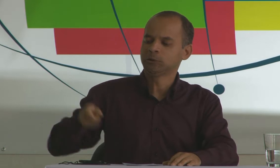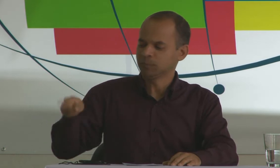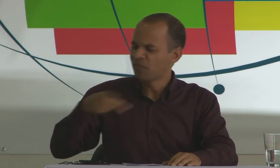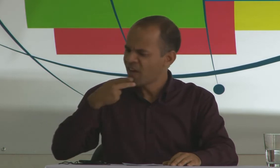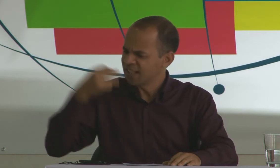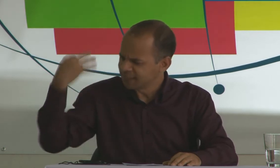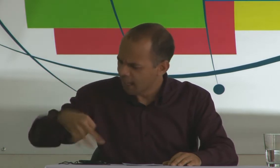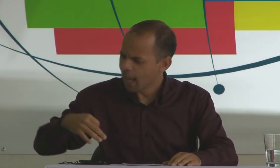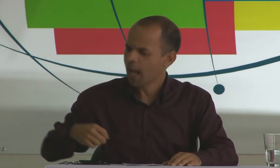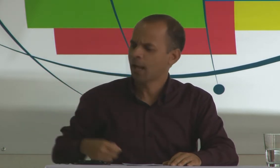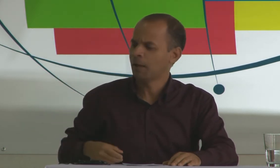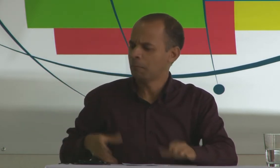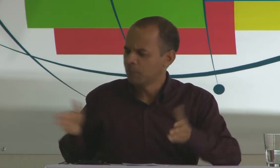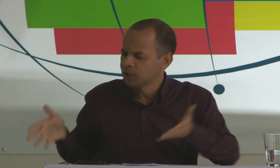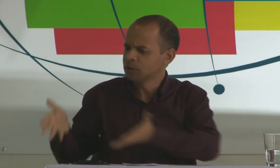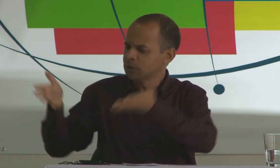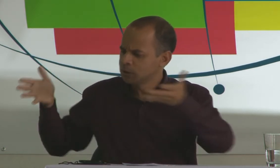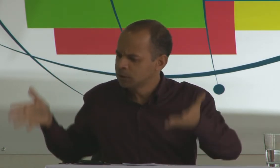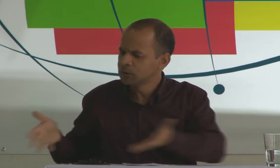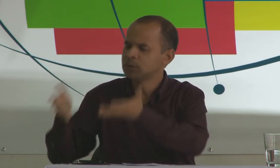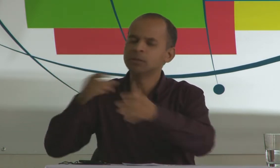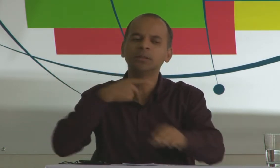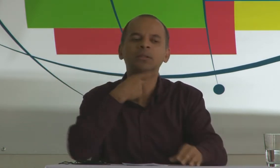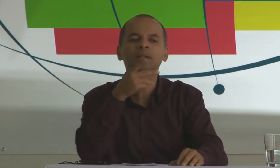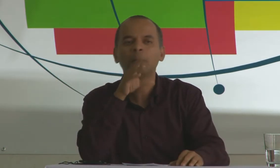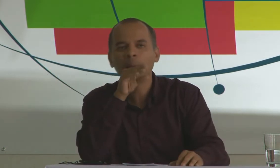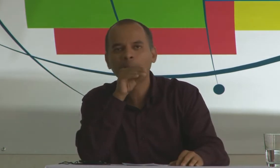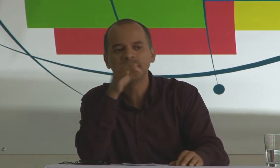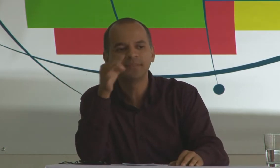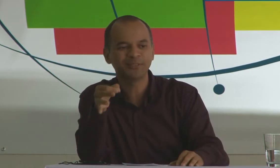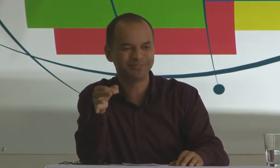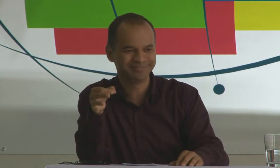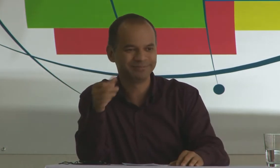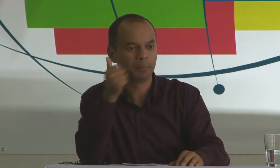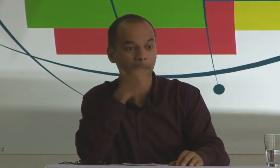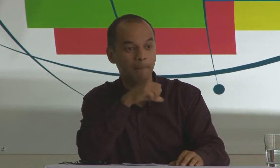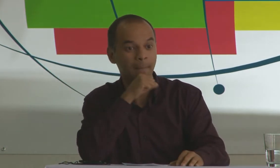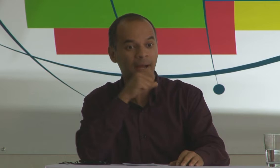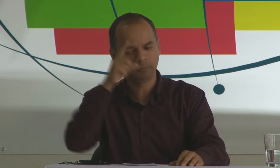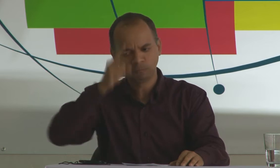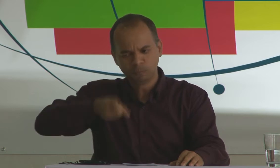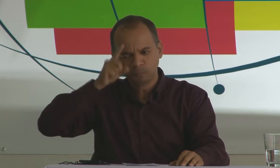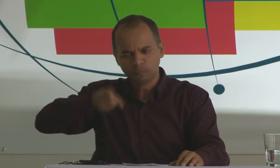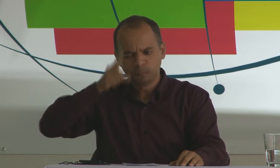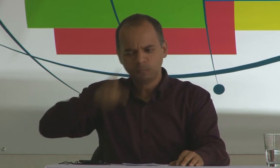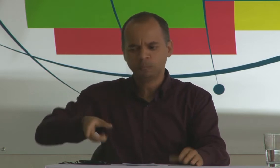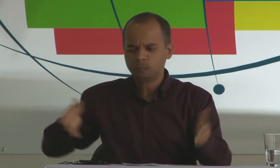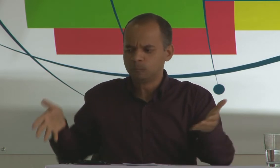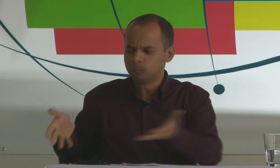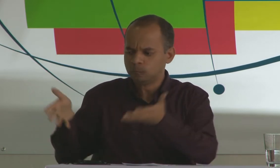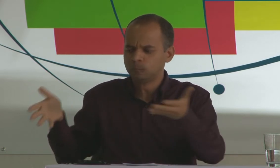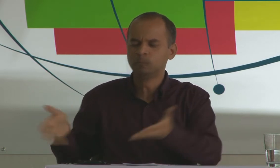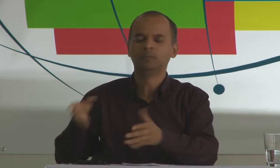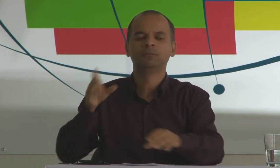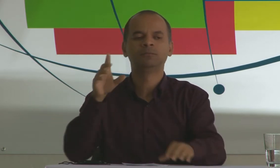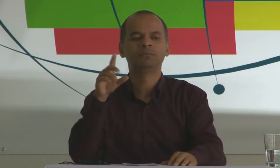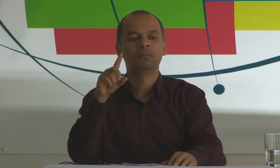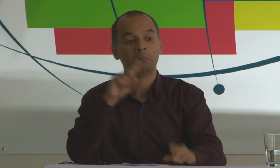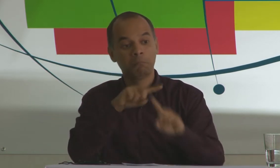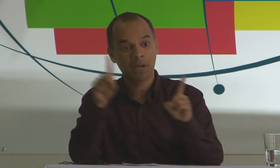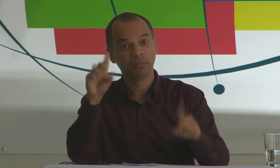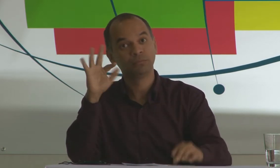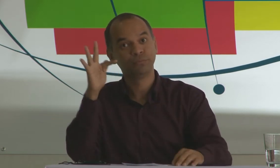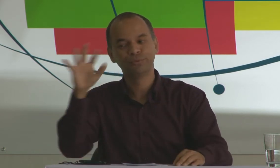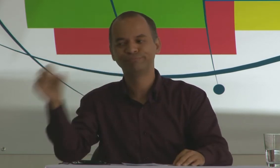por uma língua de sinais, porque era exigido deles que eles falassem oralmente a língua portuguesa. Então isso era uma coisa que era